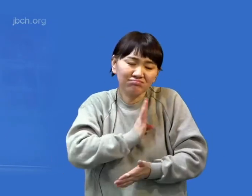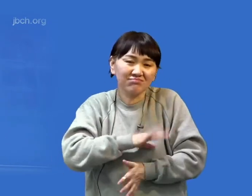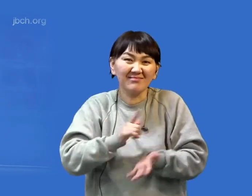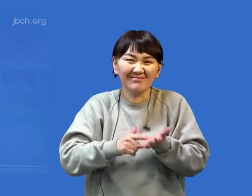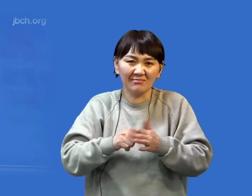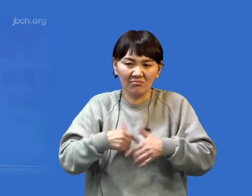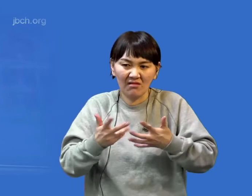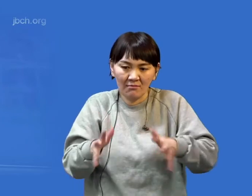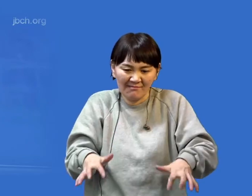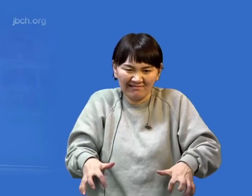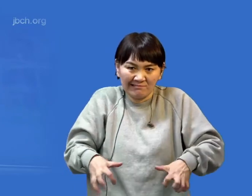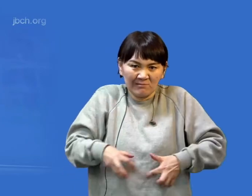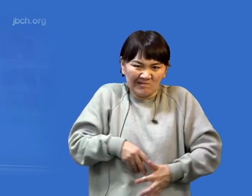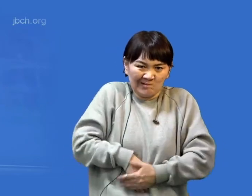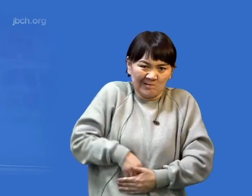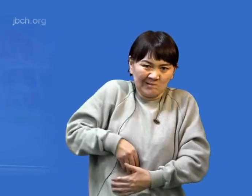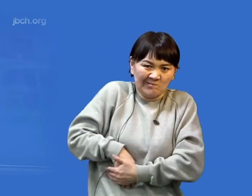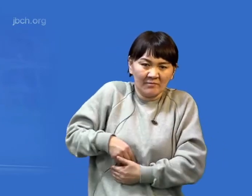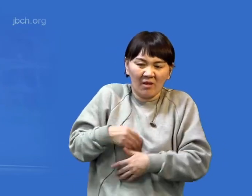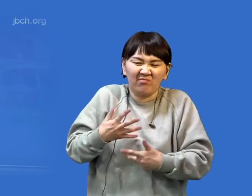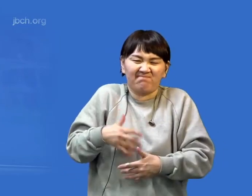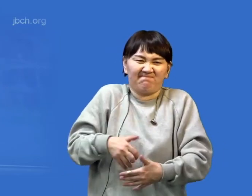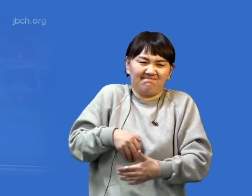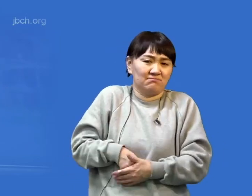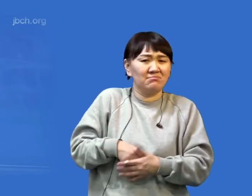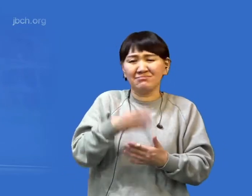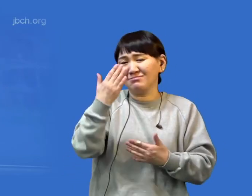хумайл ингээд байлгүй.